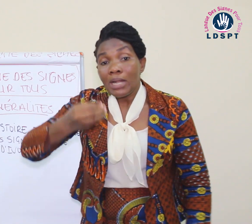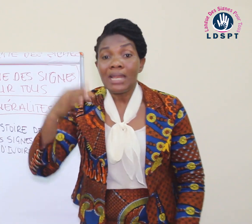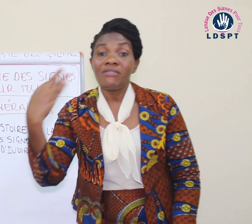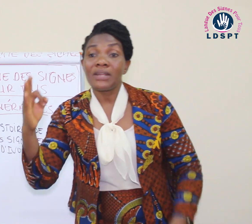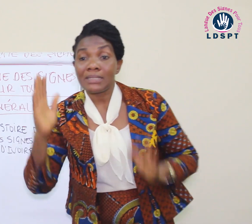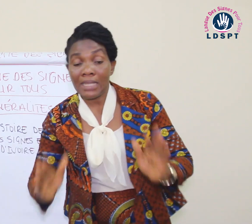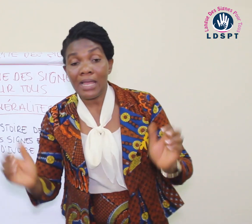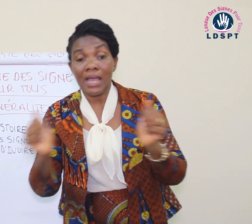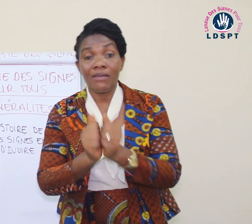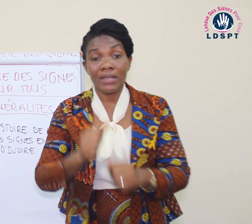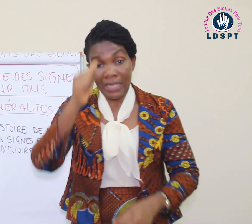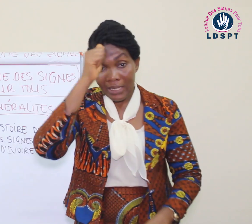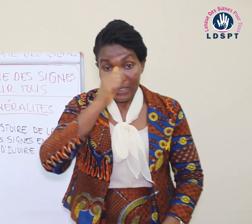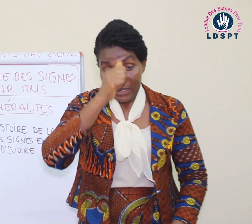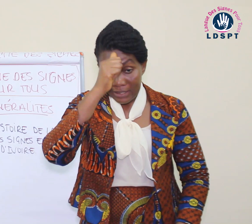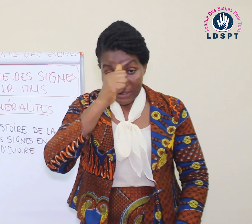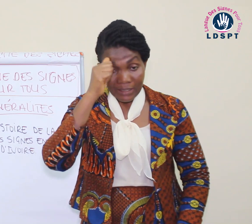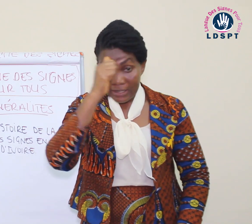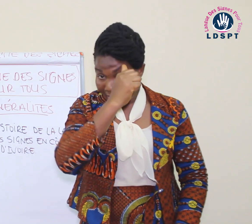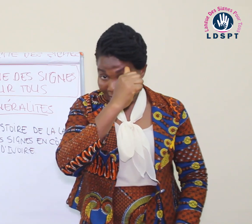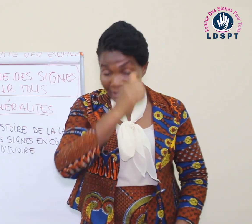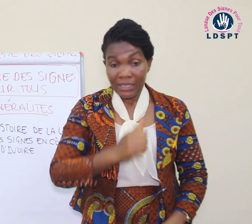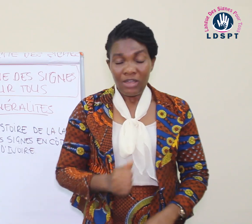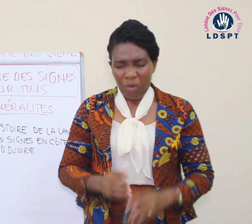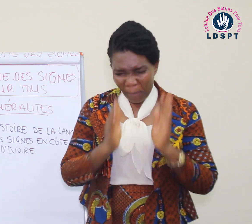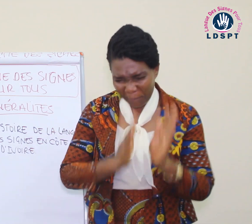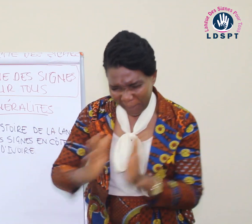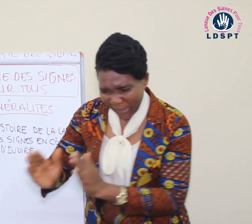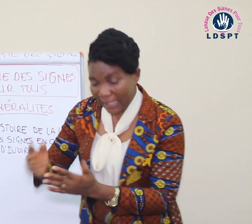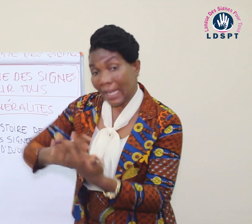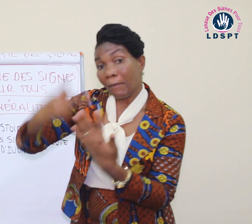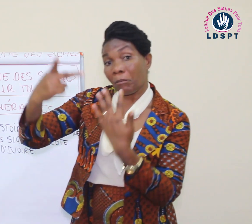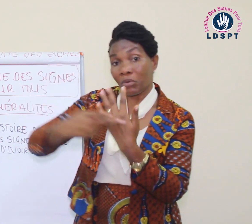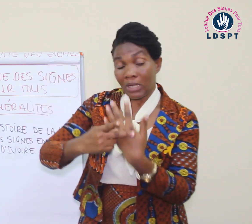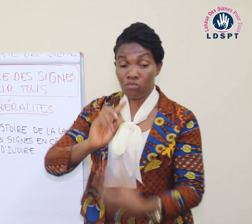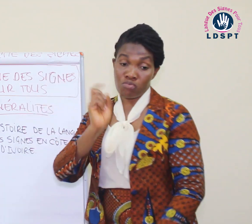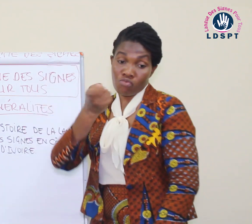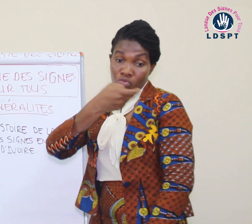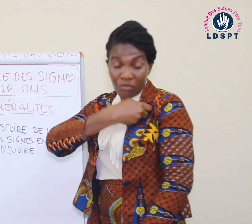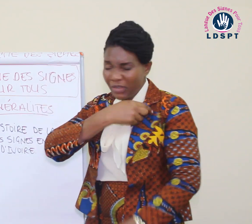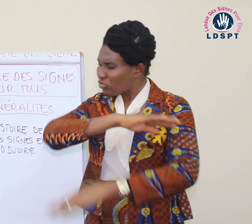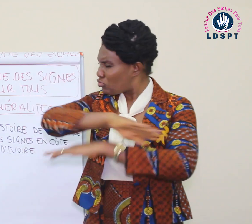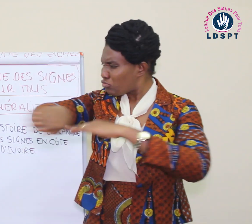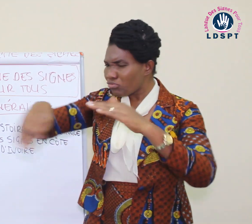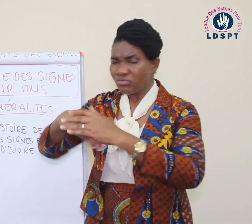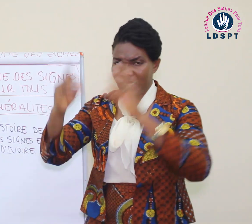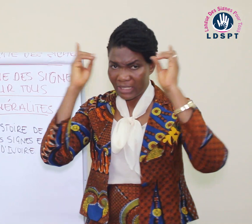un programme destiné à convaincre les éducateurs entendants sur